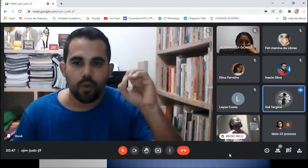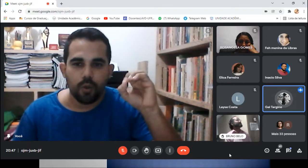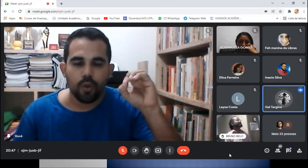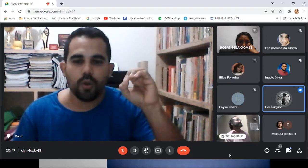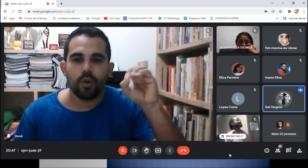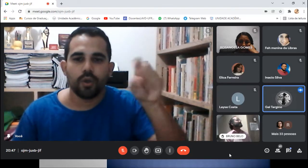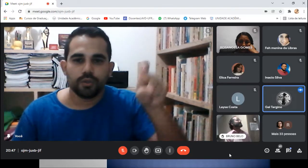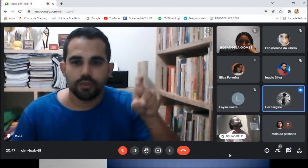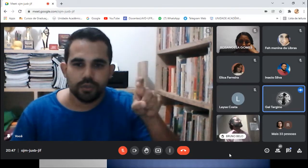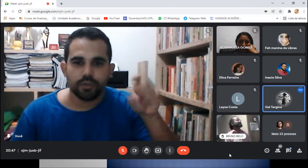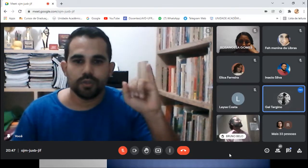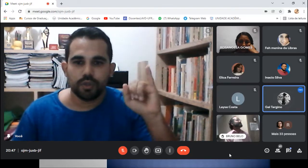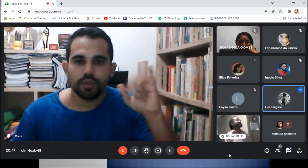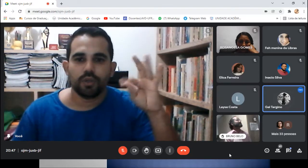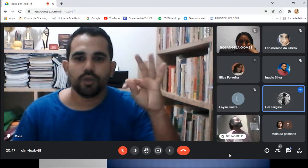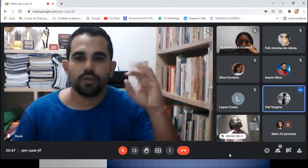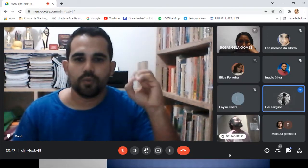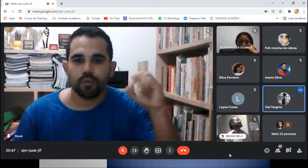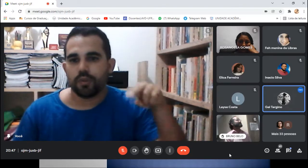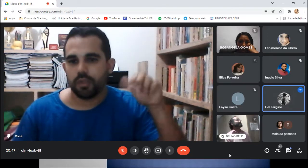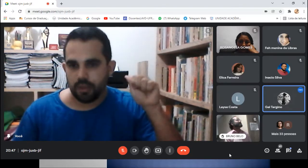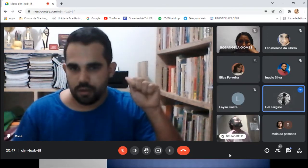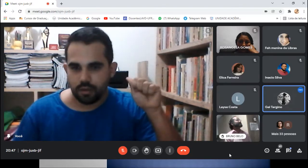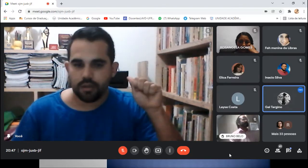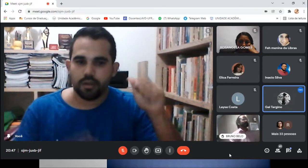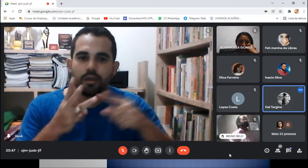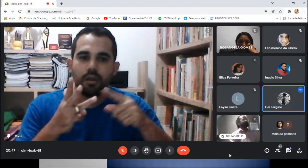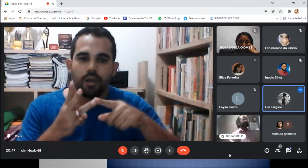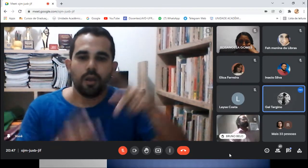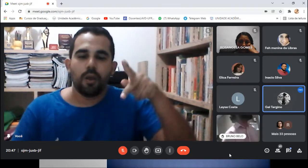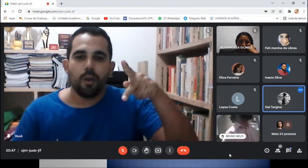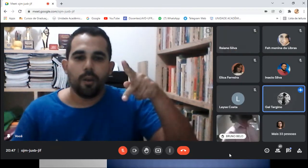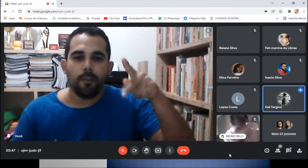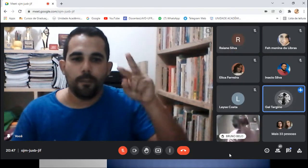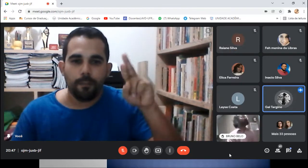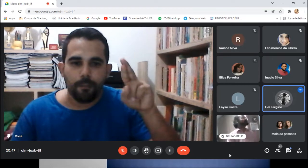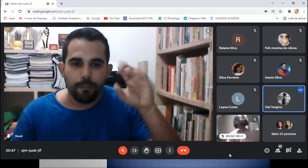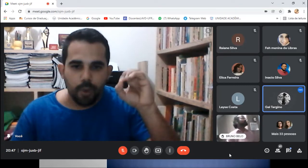Paroxítonas, né?